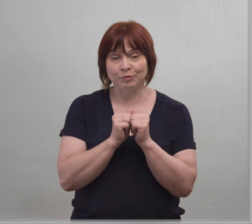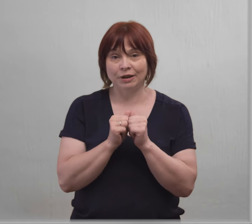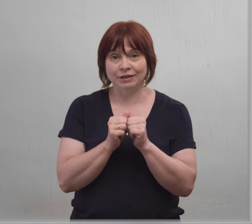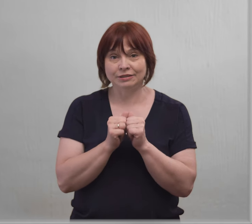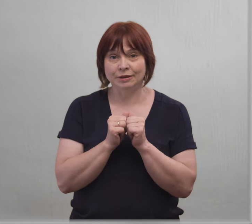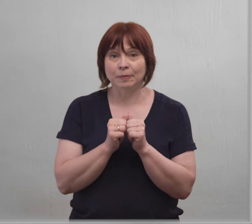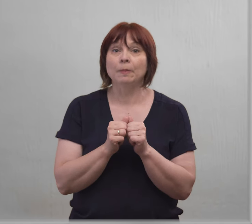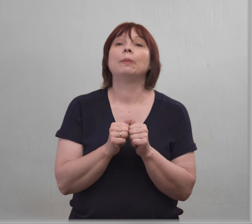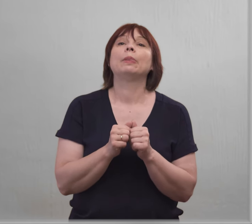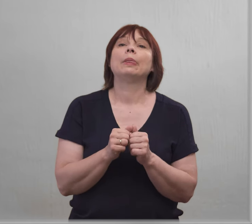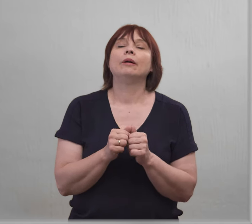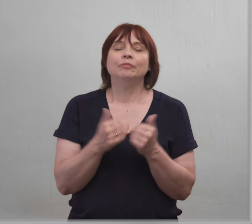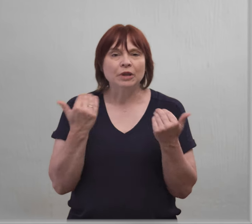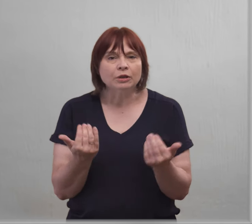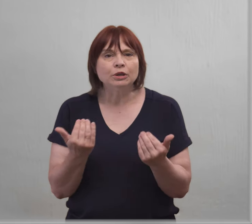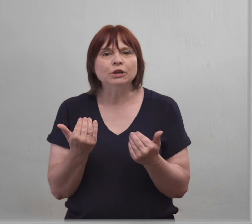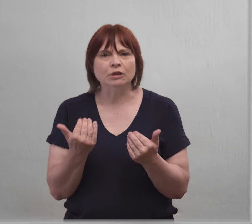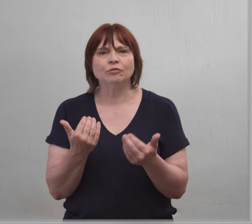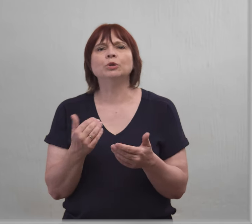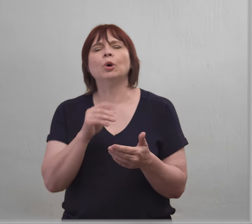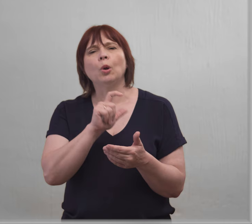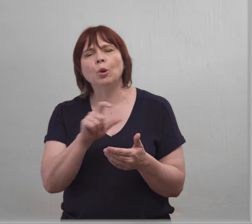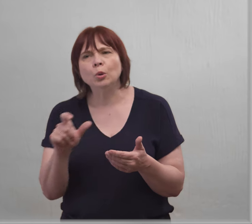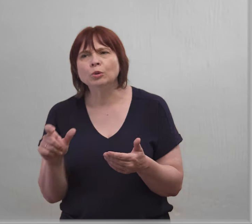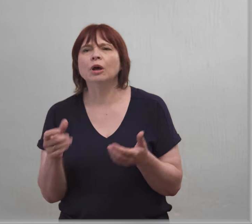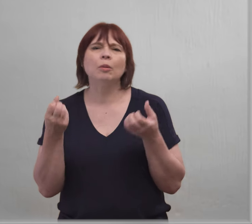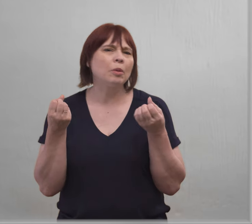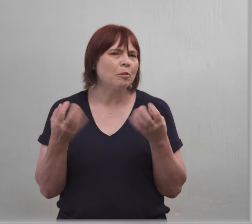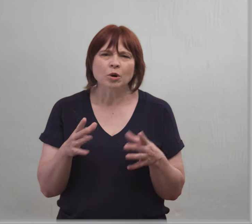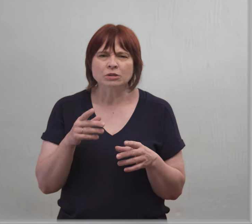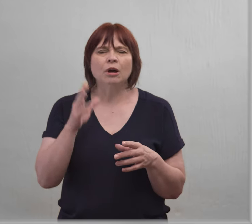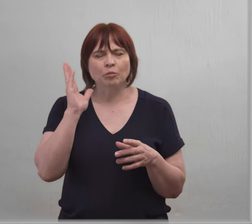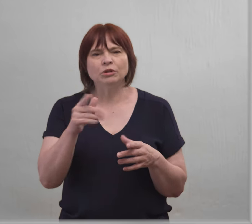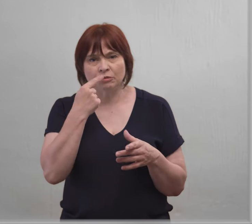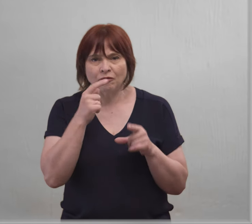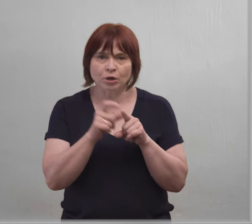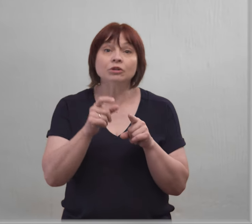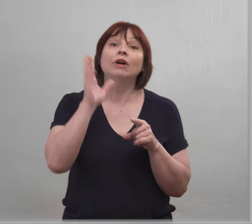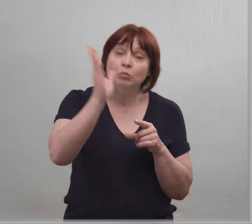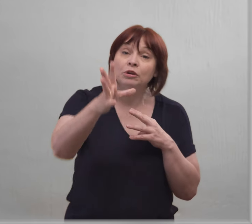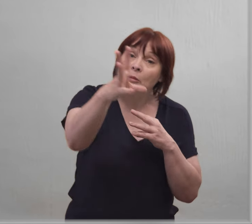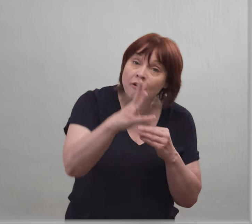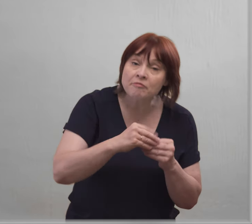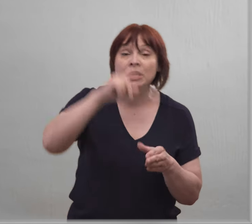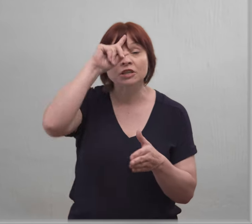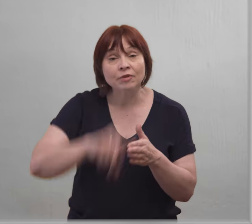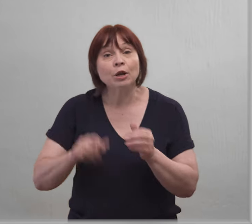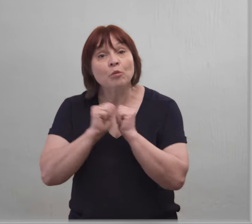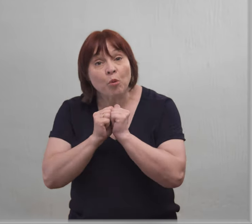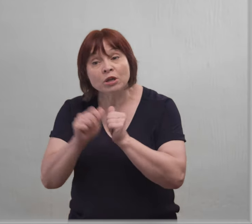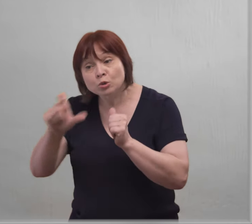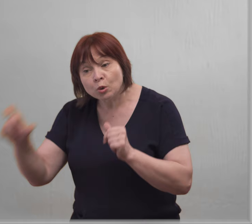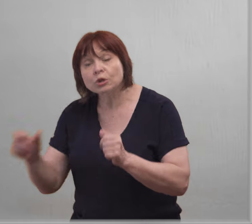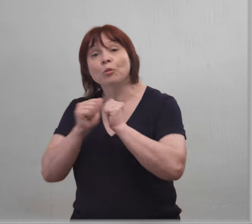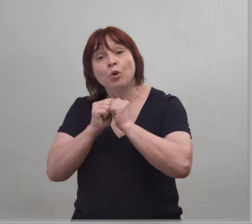просьбам. Давайте мы не просто будем говорить какие-то слова, но будем говорить слова веры, потому что мы опираемся на Слово Божье.